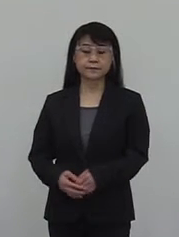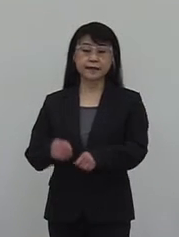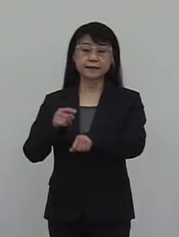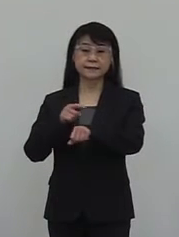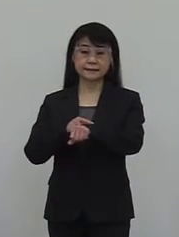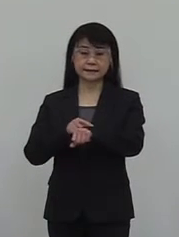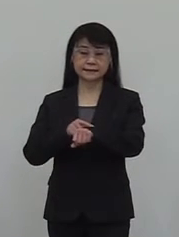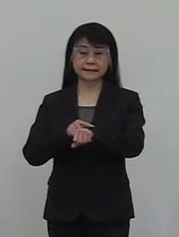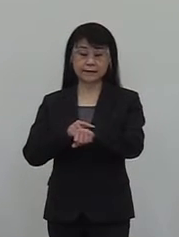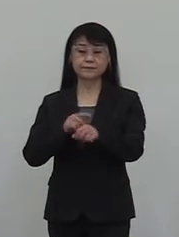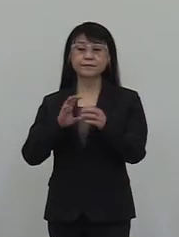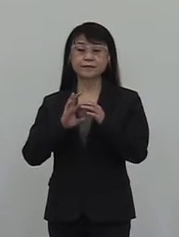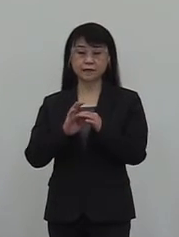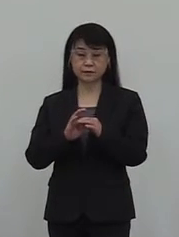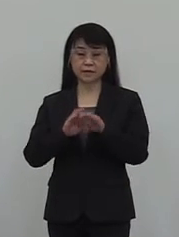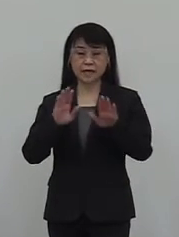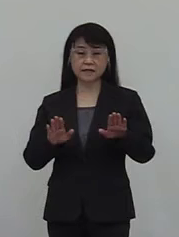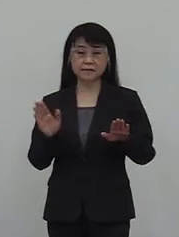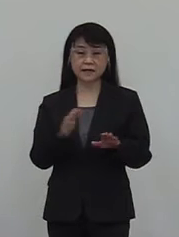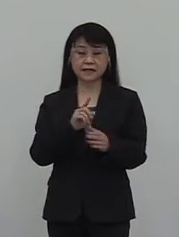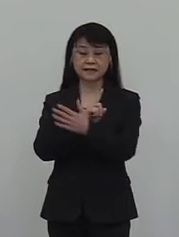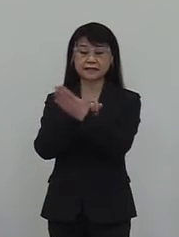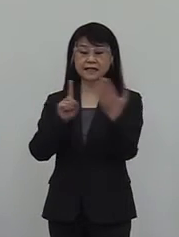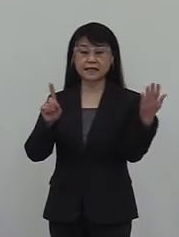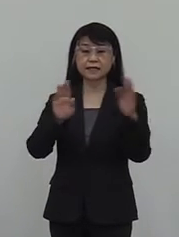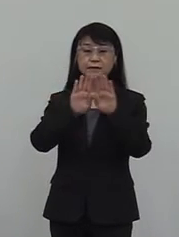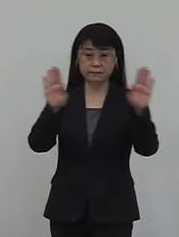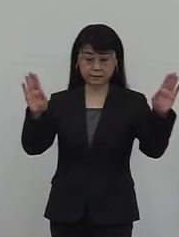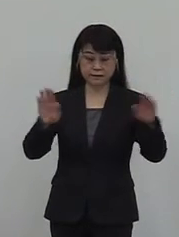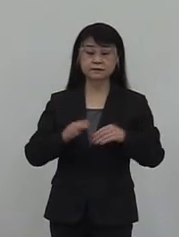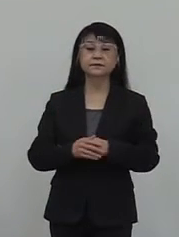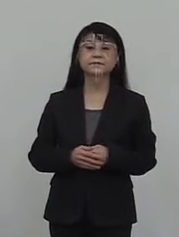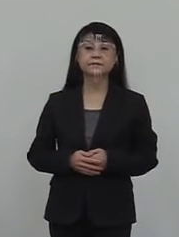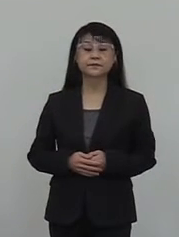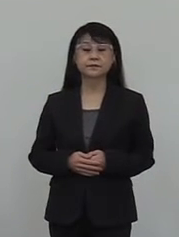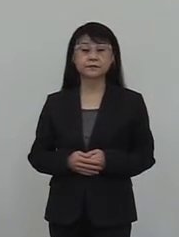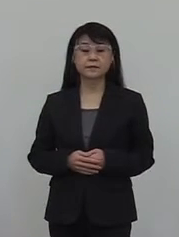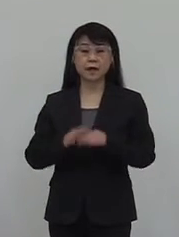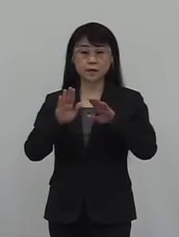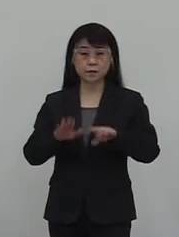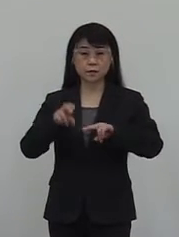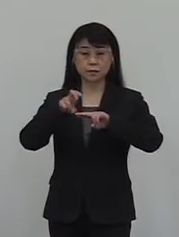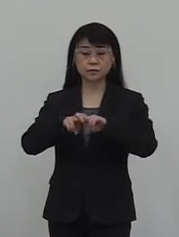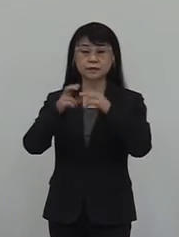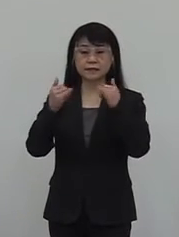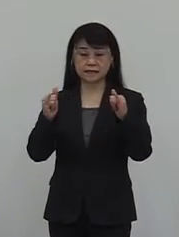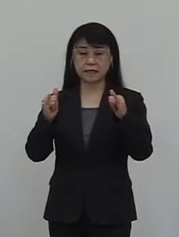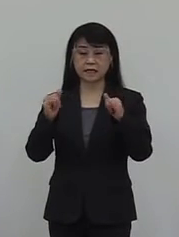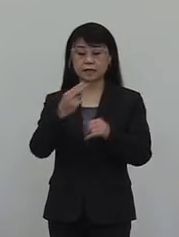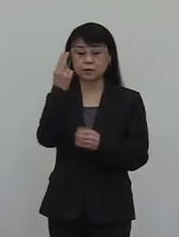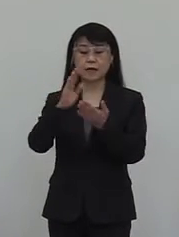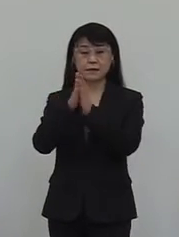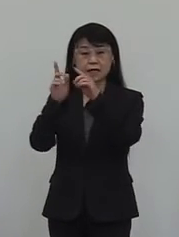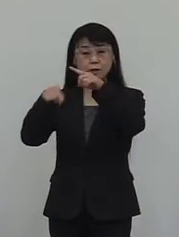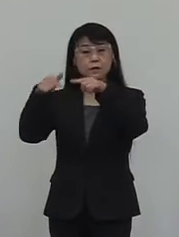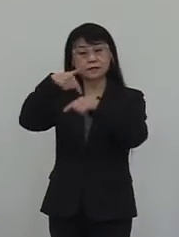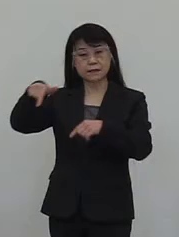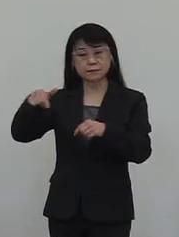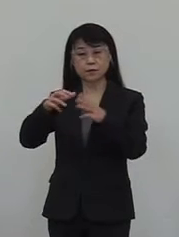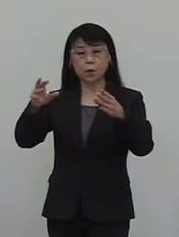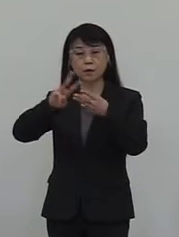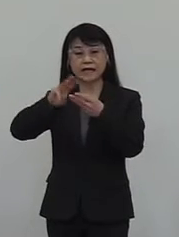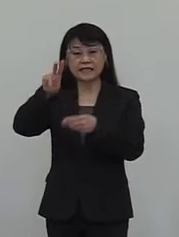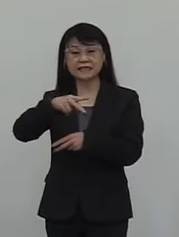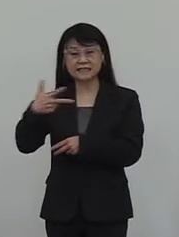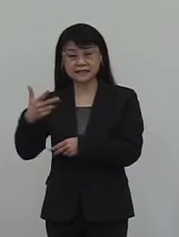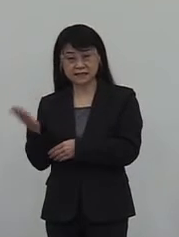では帝国図書館になりましたので、ただいまから記者会見を始めます。本日の出席者は富山県厚生部大谷